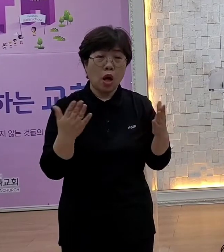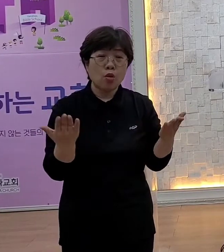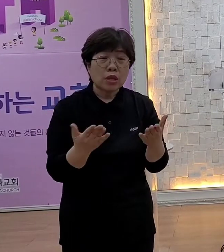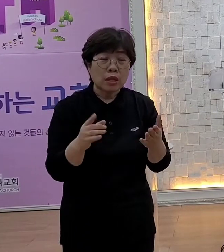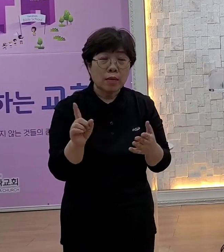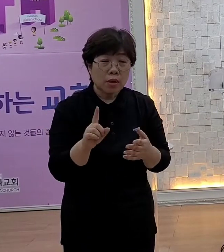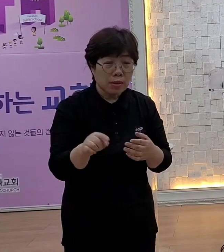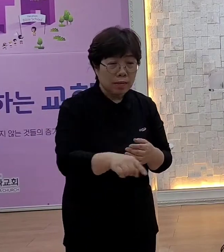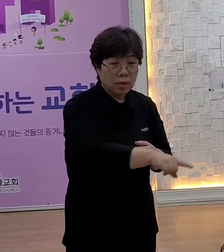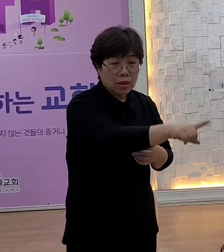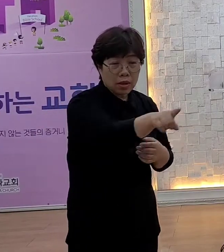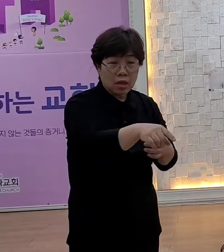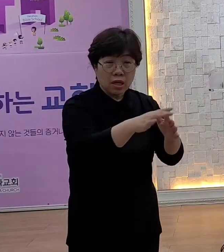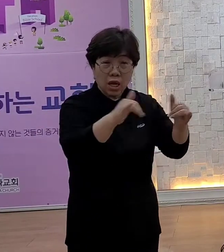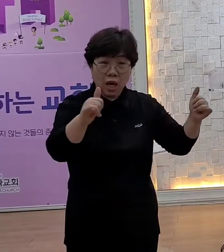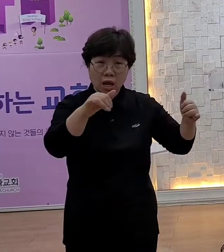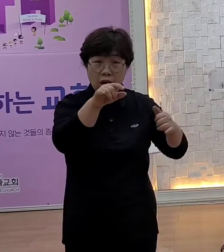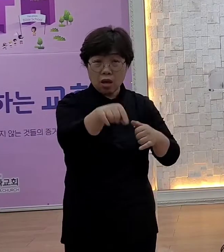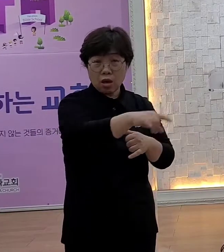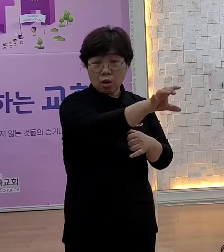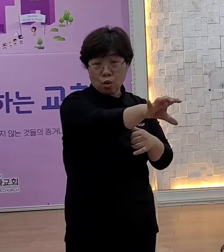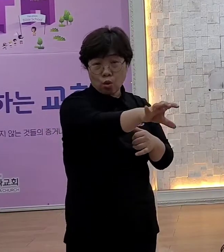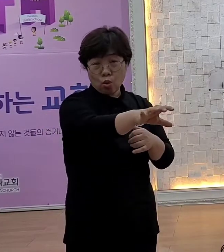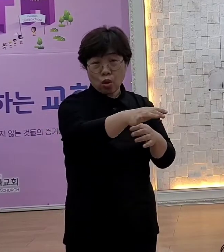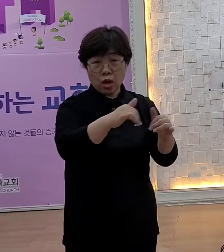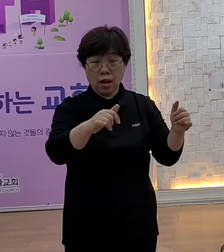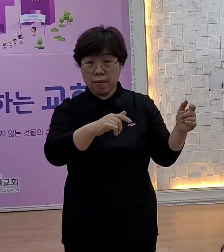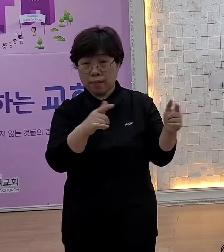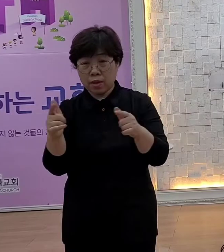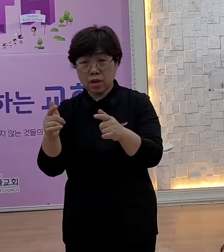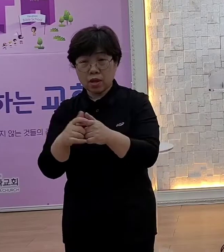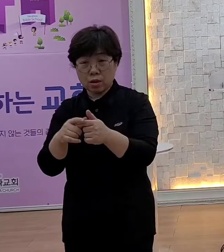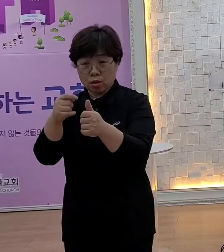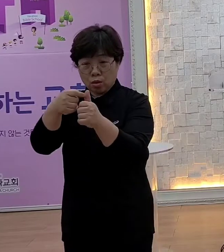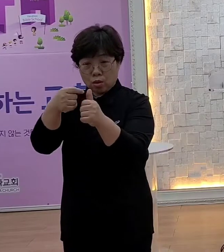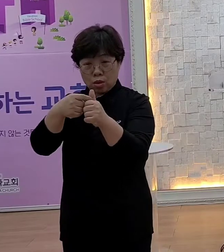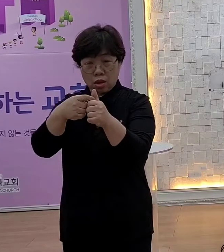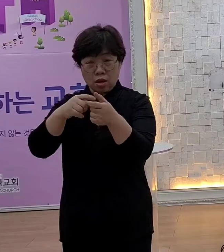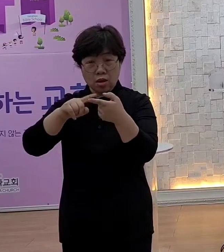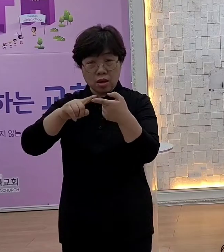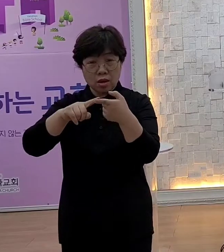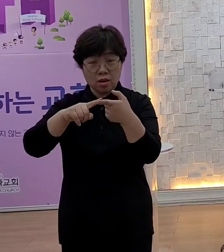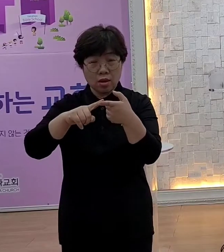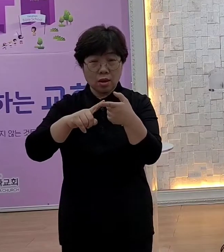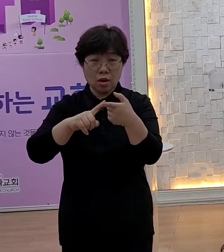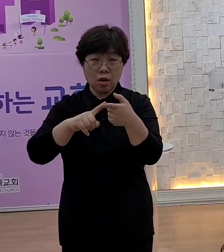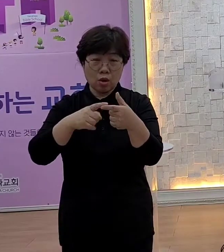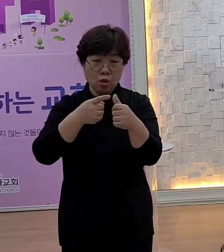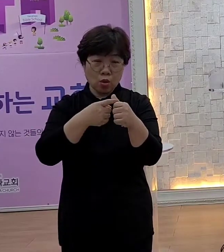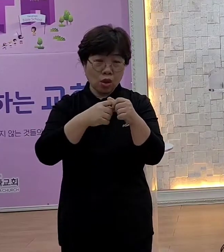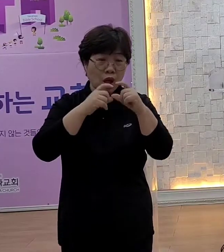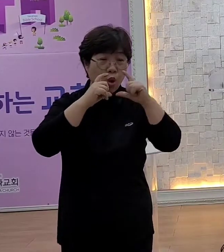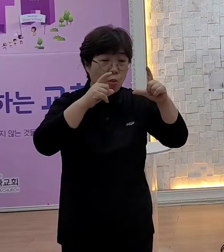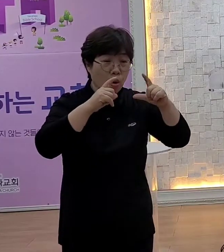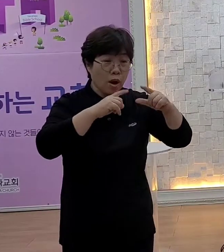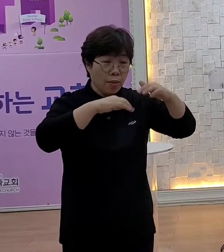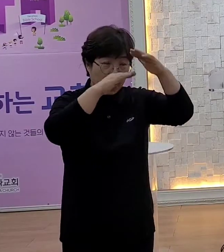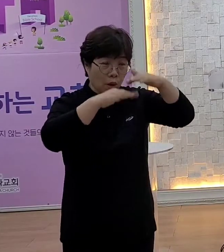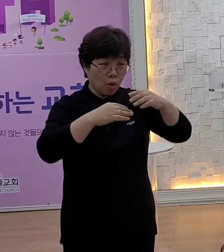그곳에 있는 니느웨 사람들이 아무도 이 요나에 대하여 그 말에 대하여 비웃지도